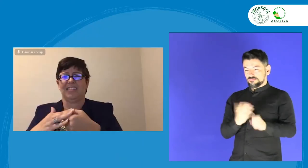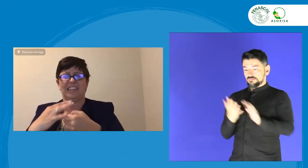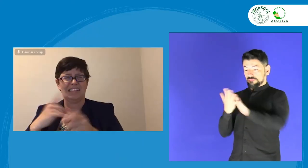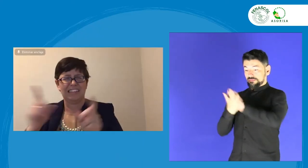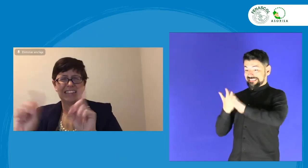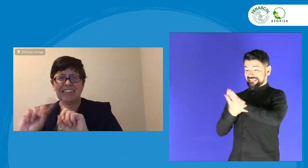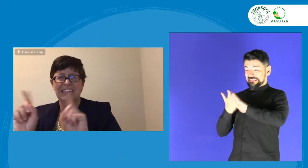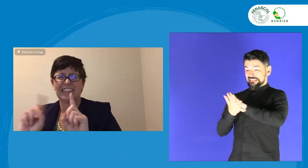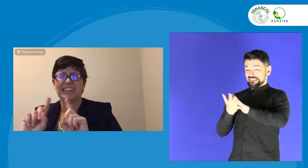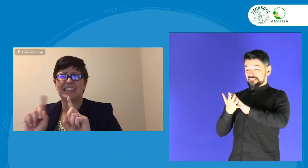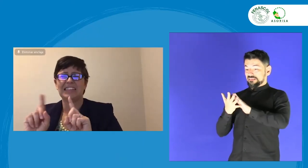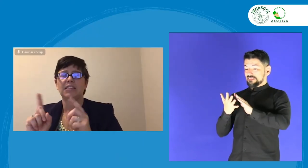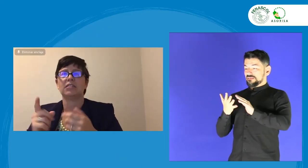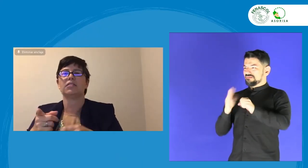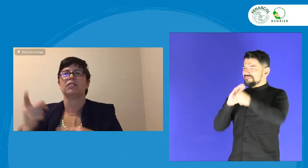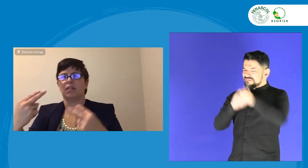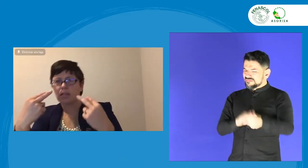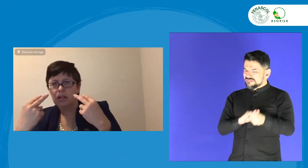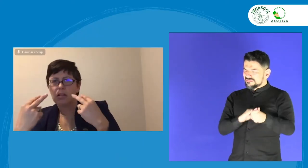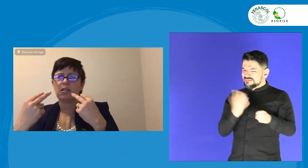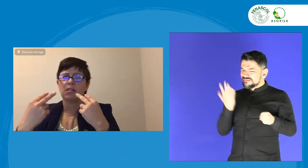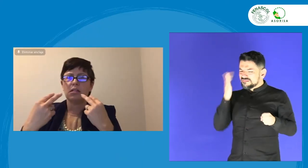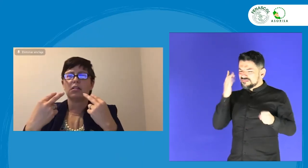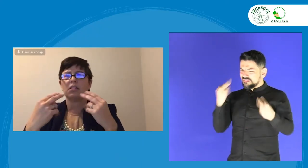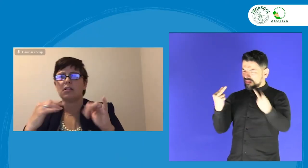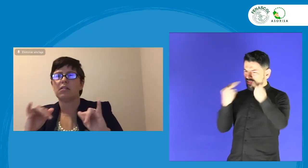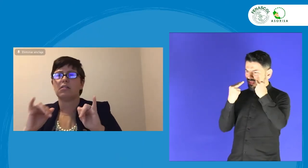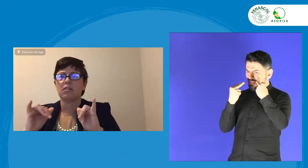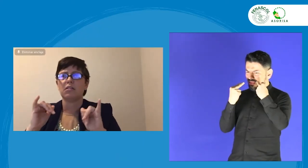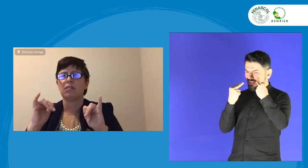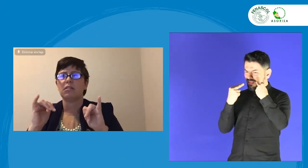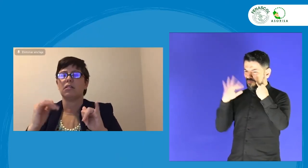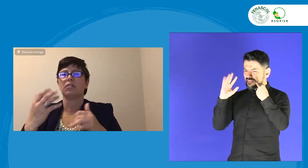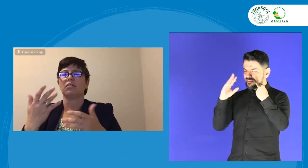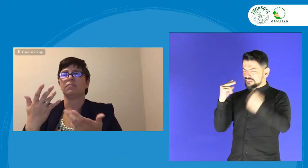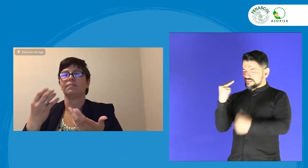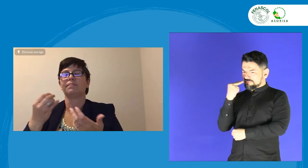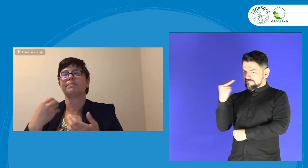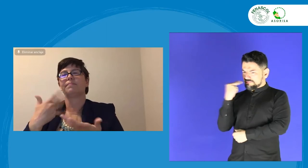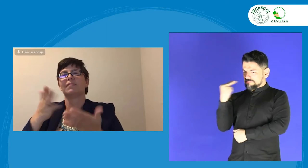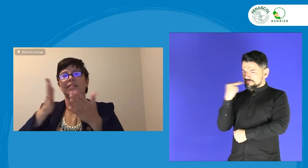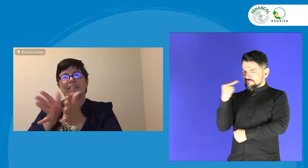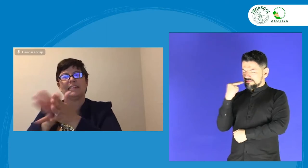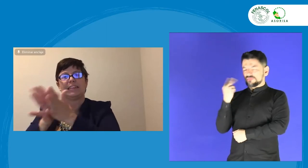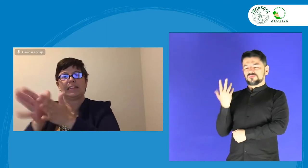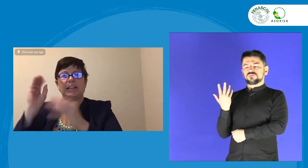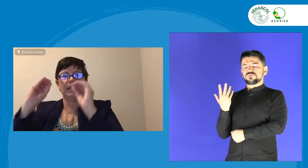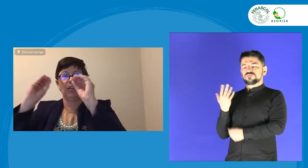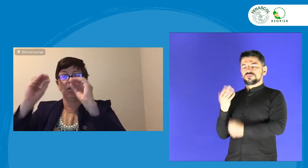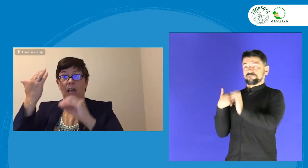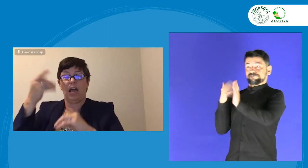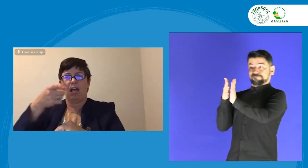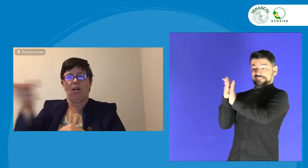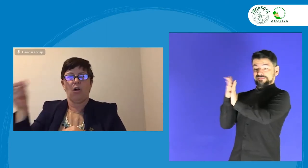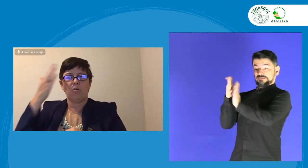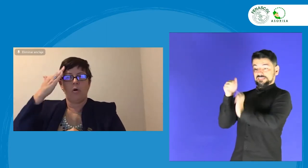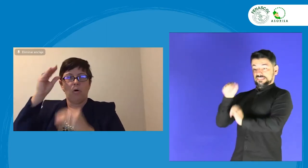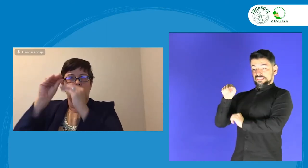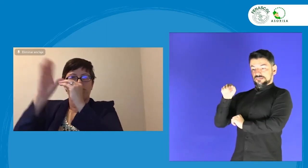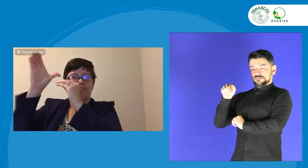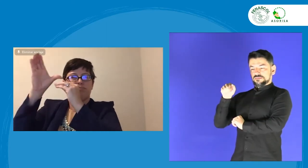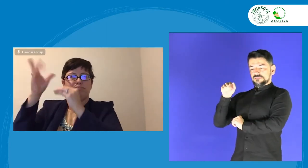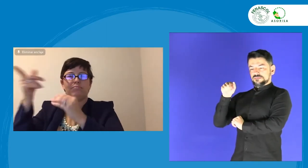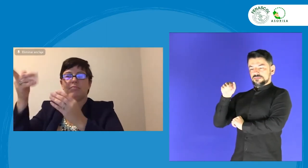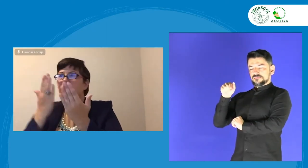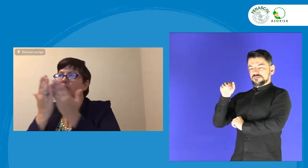el que hace falta y que se muestre más bien es la lengua de señas. Se muestre la identidad de la persona y lo que